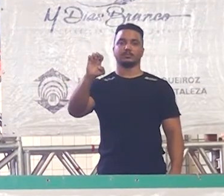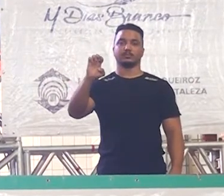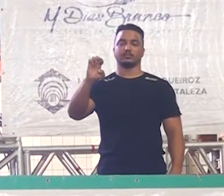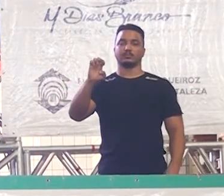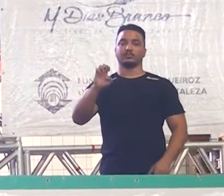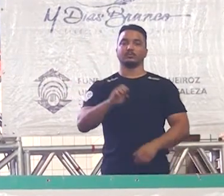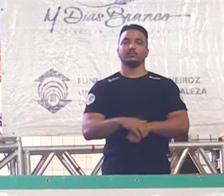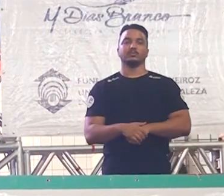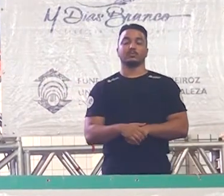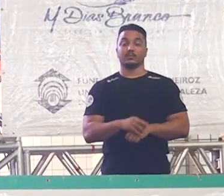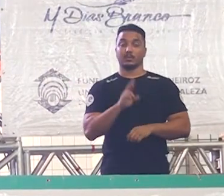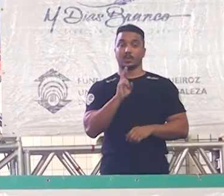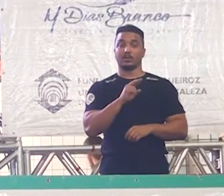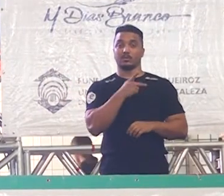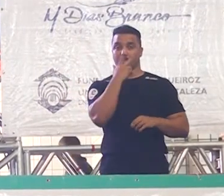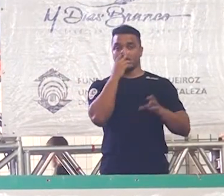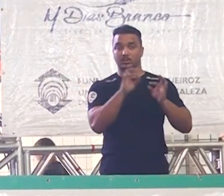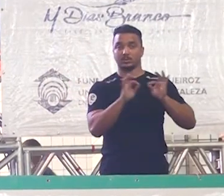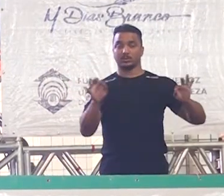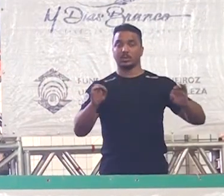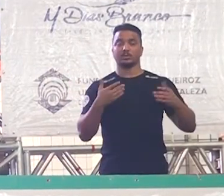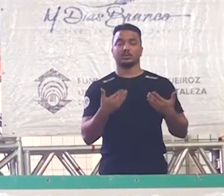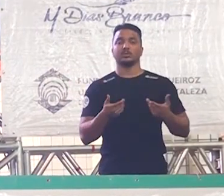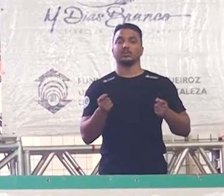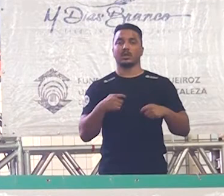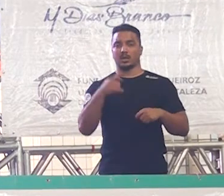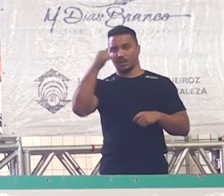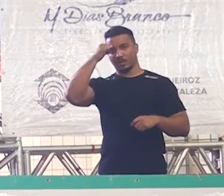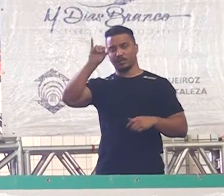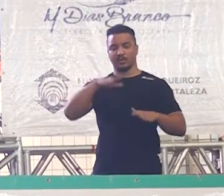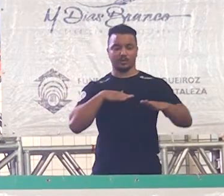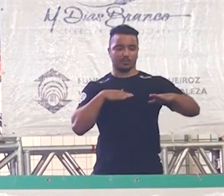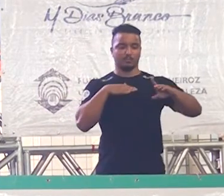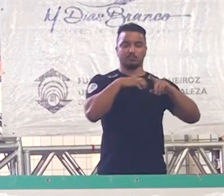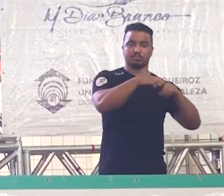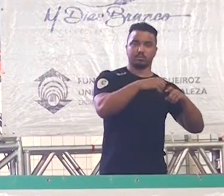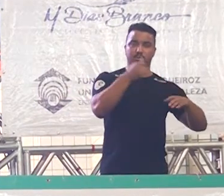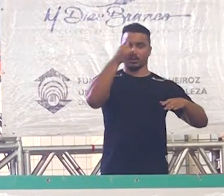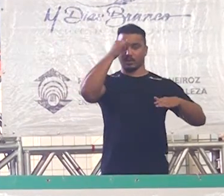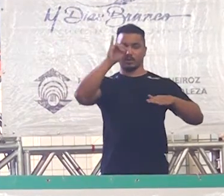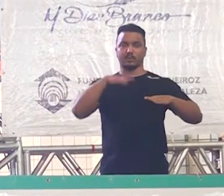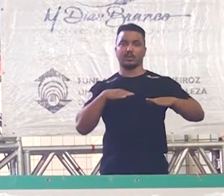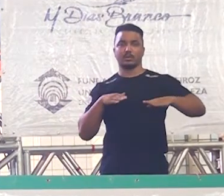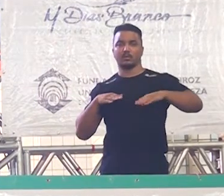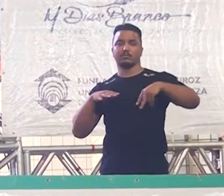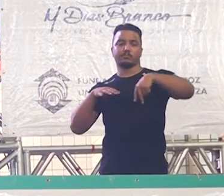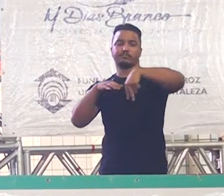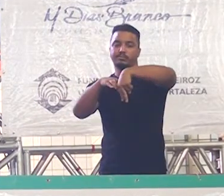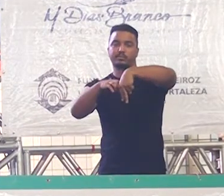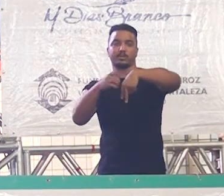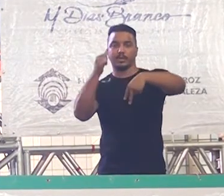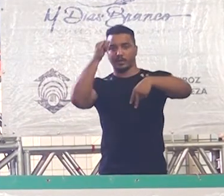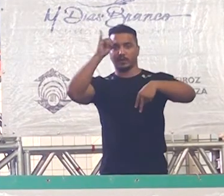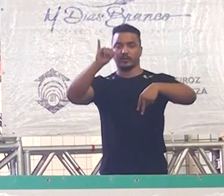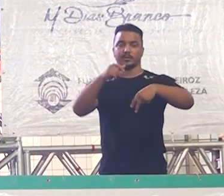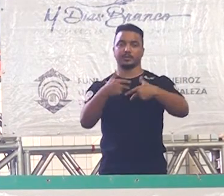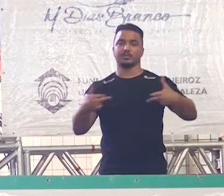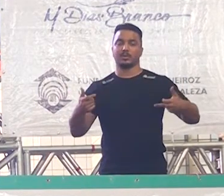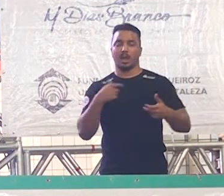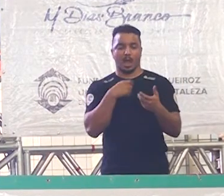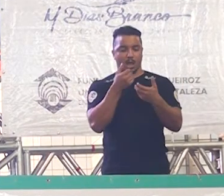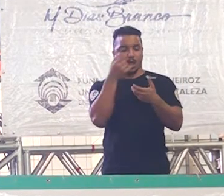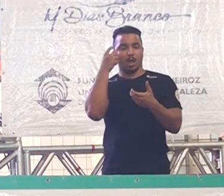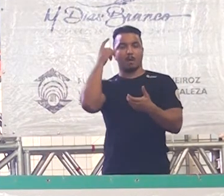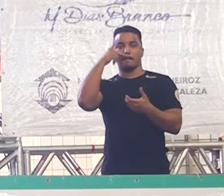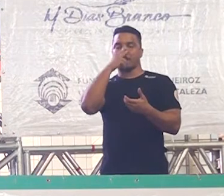é uma distância razoável que pode ser evitado um atropelamento, pode ser evitado uma colisão. Então, você pode dizer, mas olhando no celular é